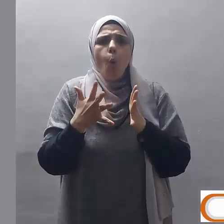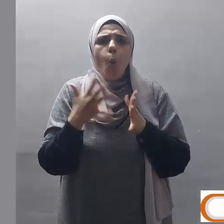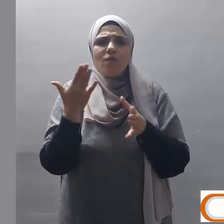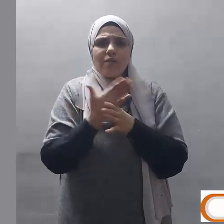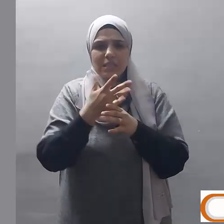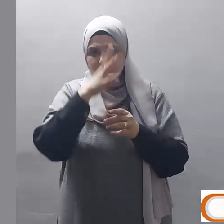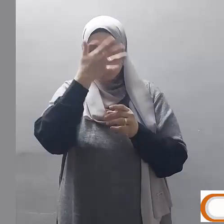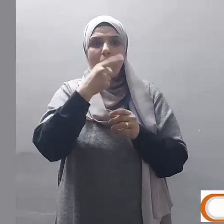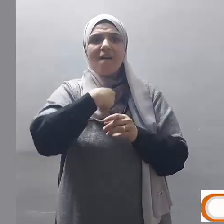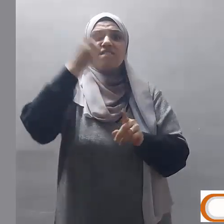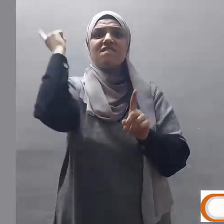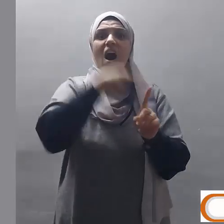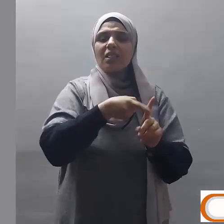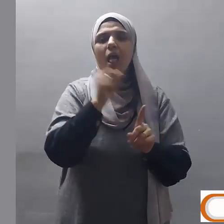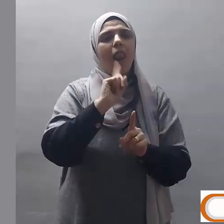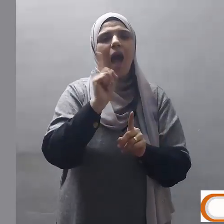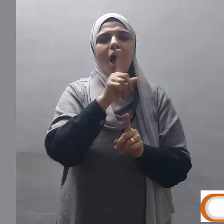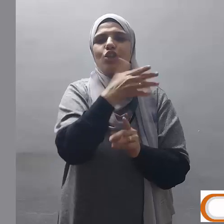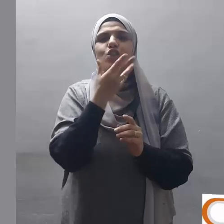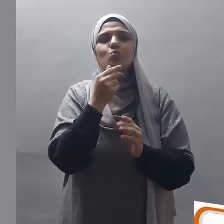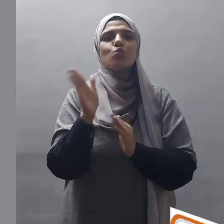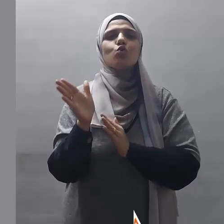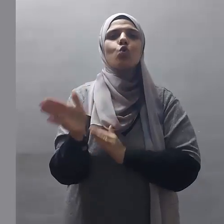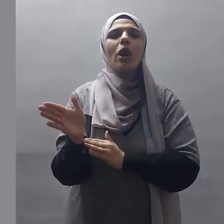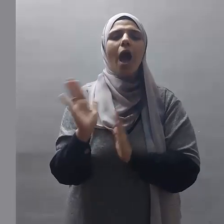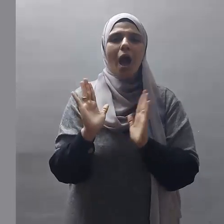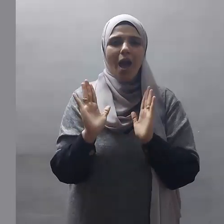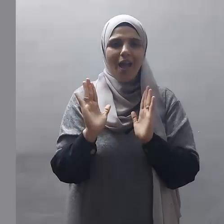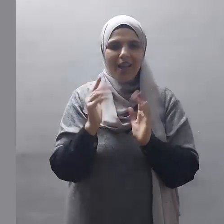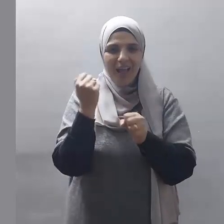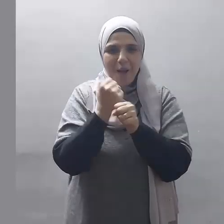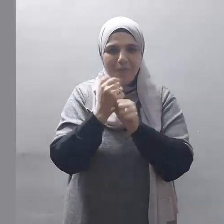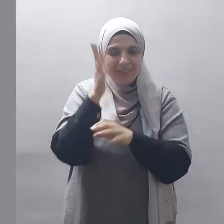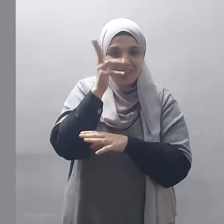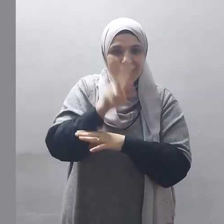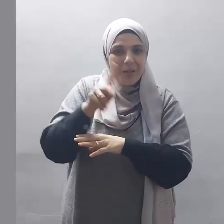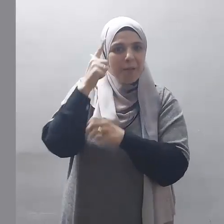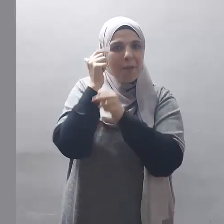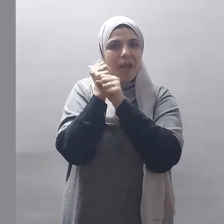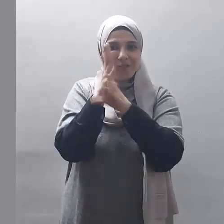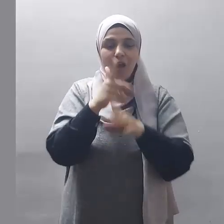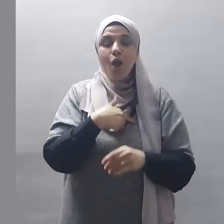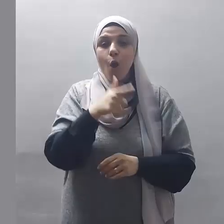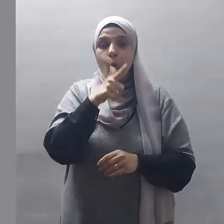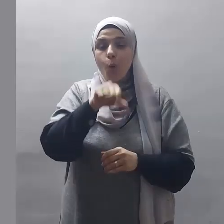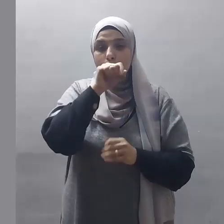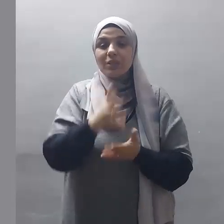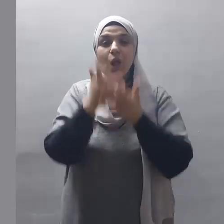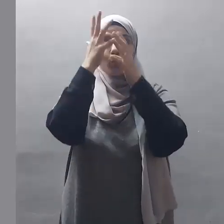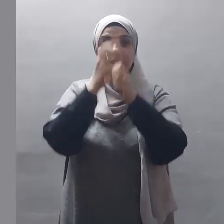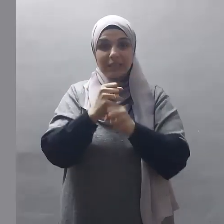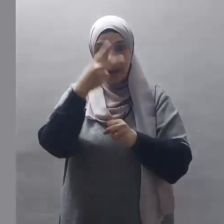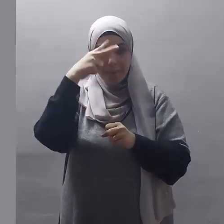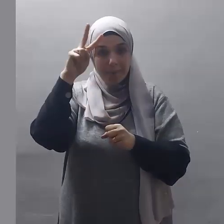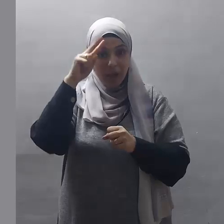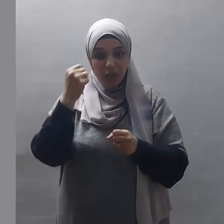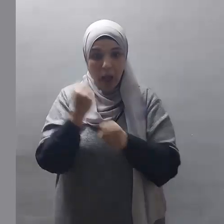عليكم ويقول صلى الله عليه وسلم من قام رمضان ايمانا واحتسابا غفر له ما